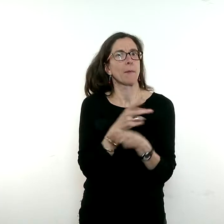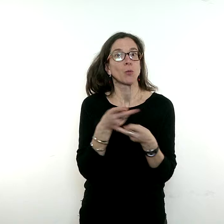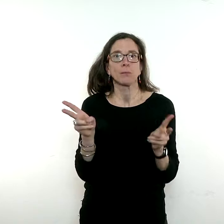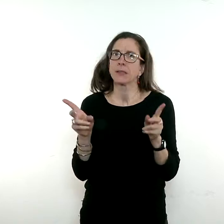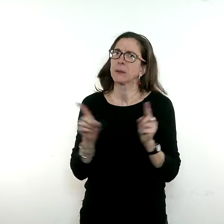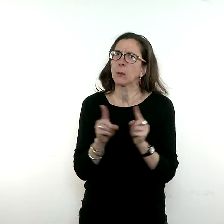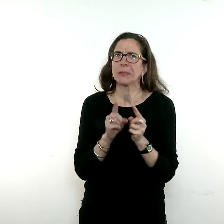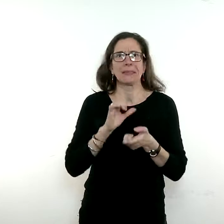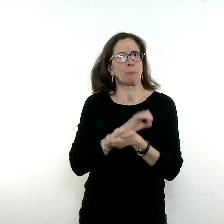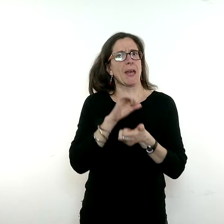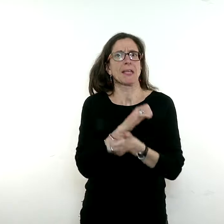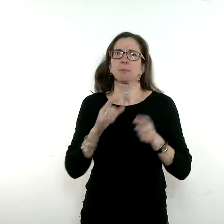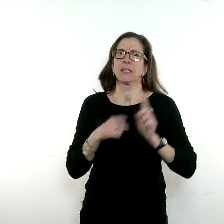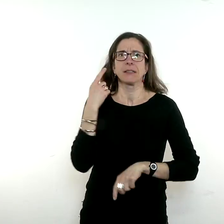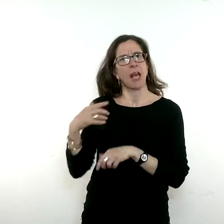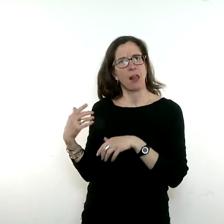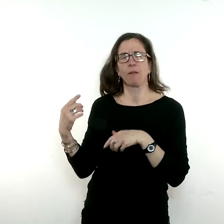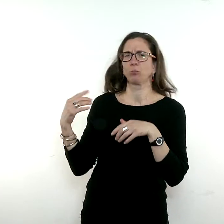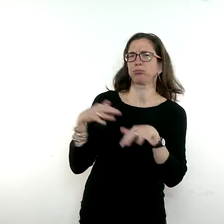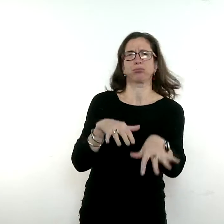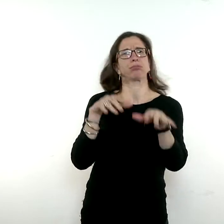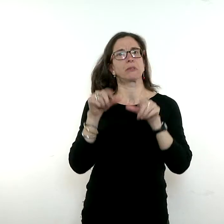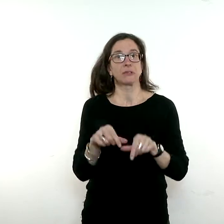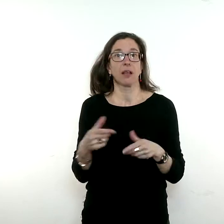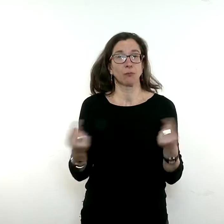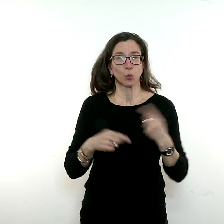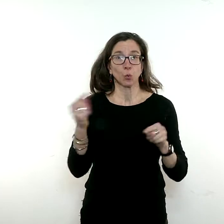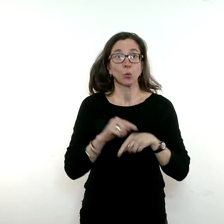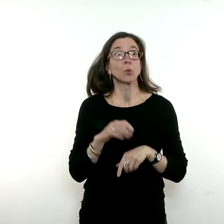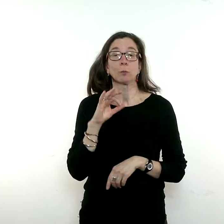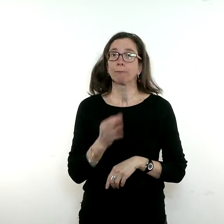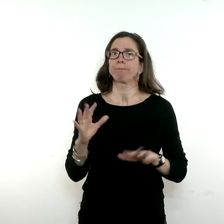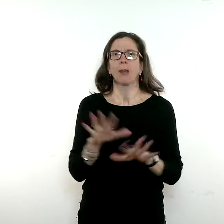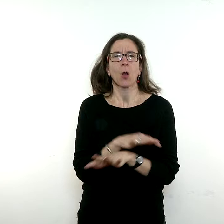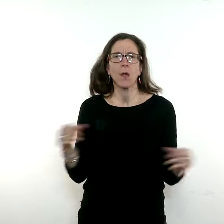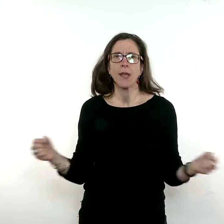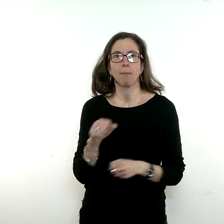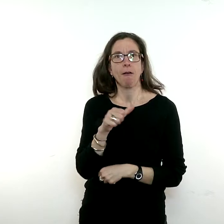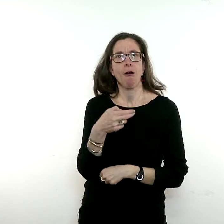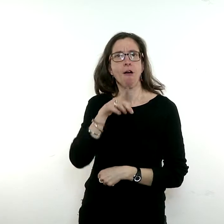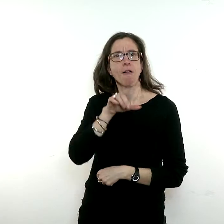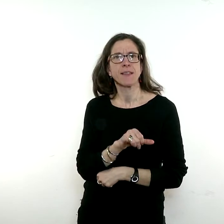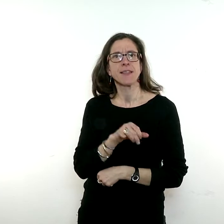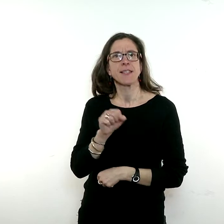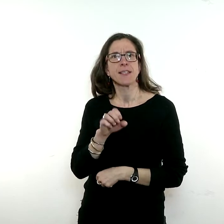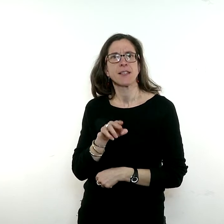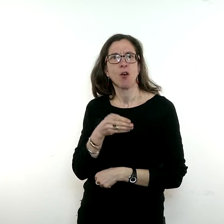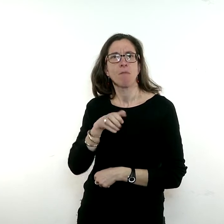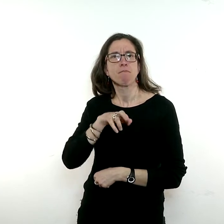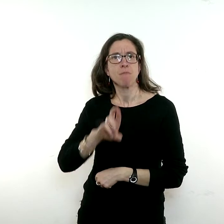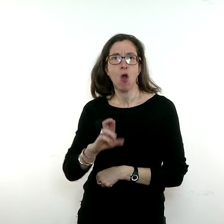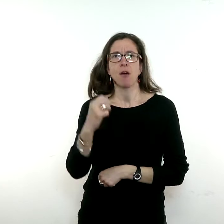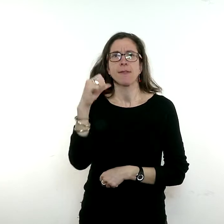presse spécialisée. Voilà, donc ce que vous présente formidable ici... Andy Summers qui... Oui. A fait son expo photo